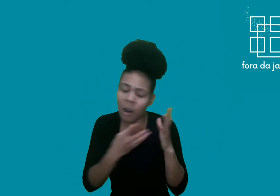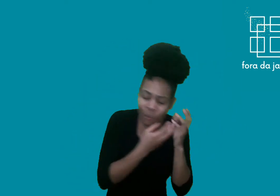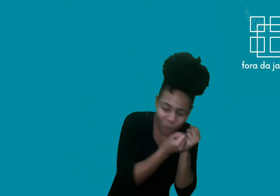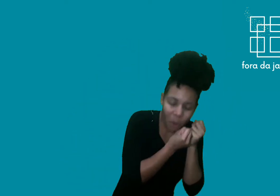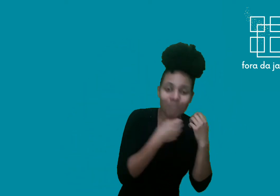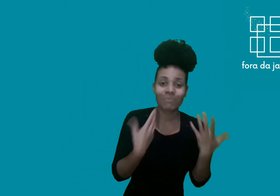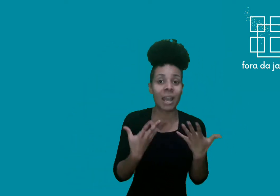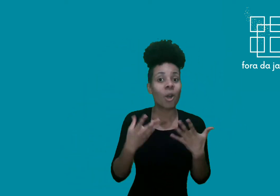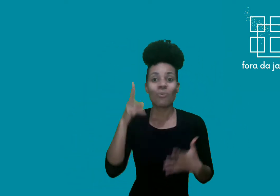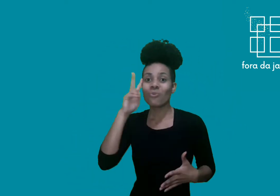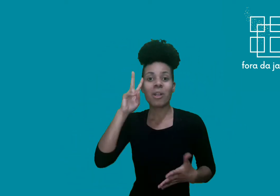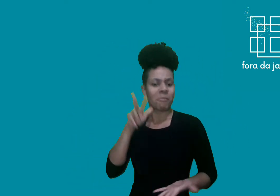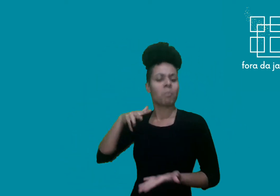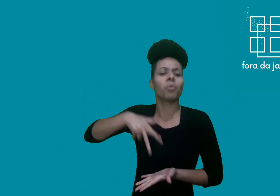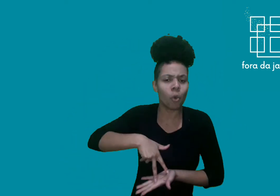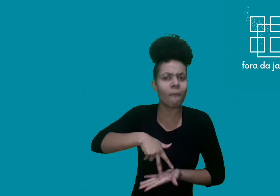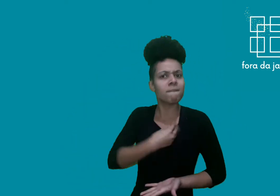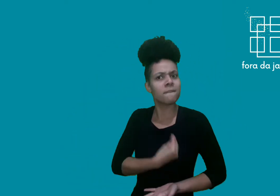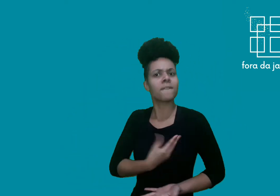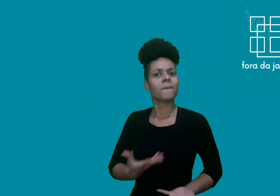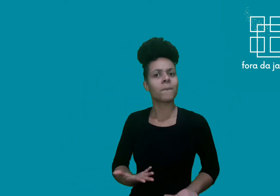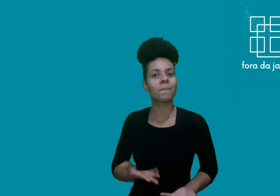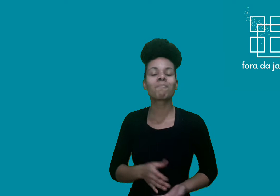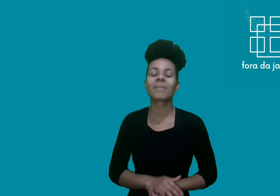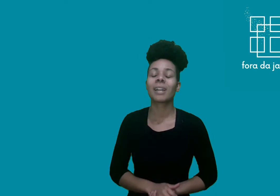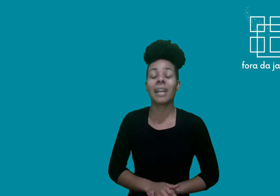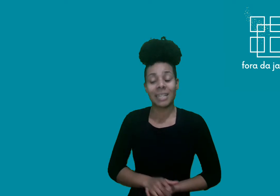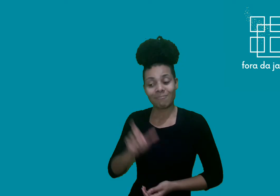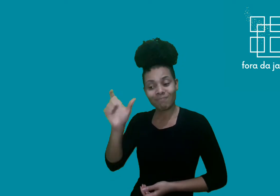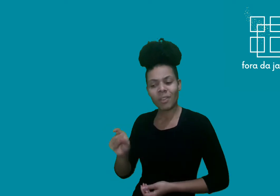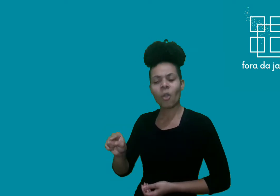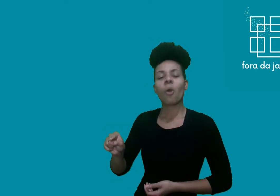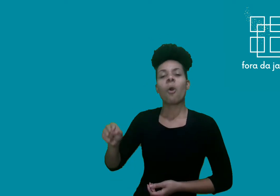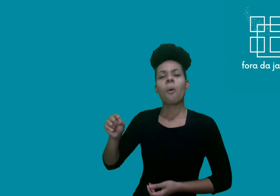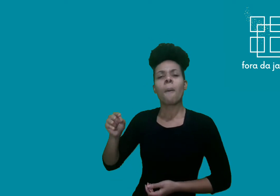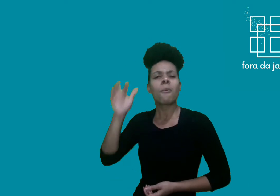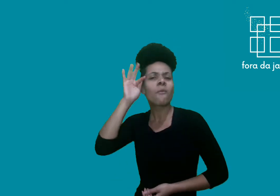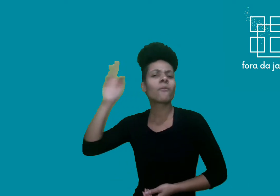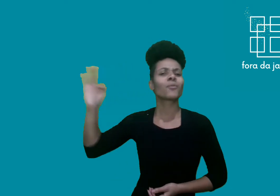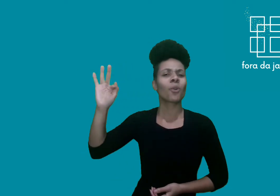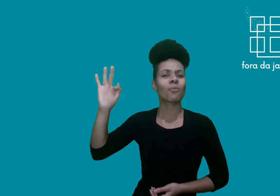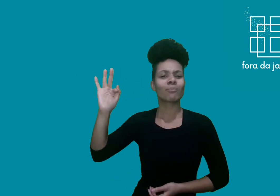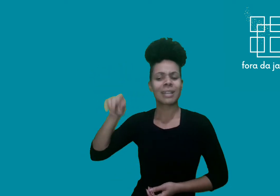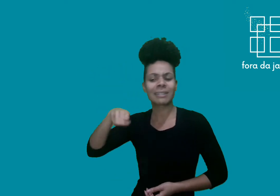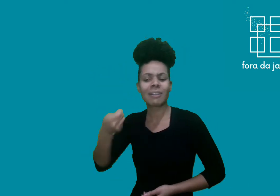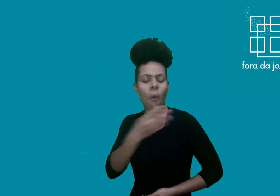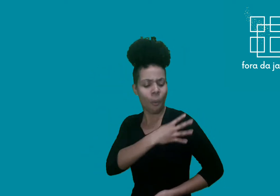uma vida irrefletida não vale a pena ser vivida. Então a gente está aqui hoje para tocar na ferida mesmo, né?